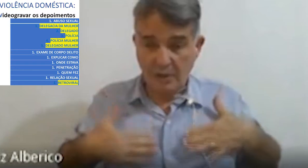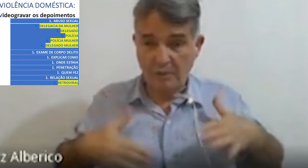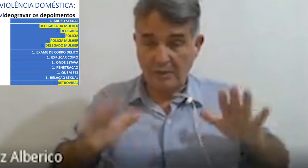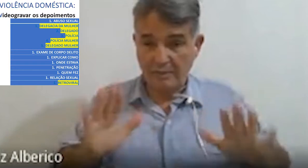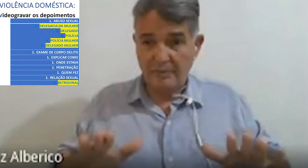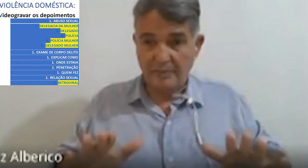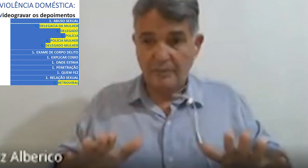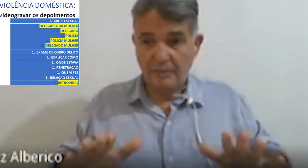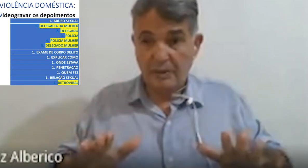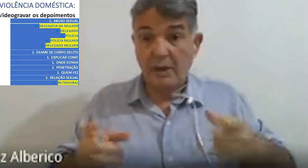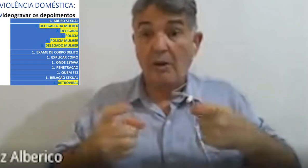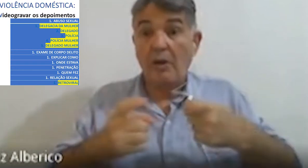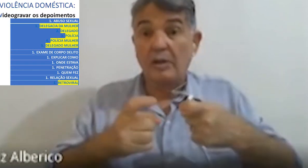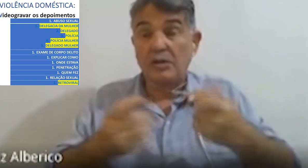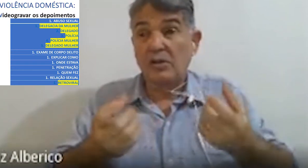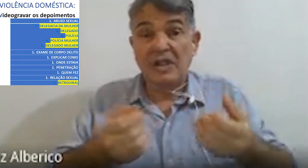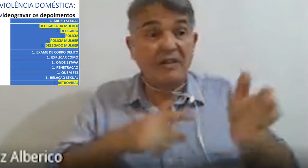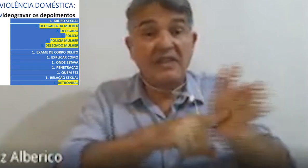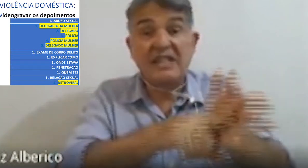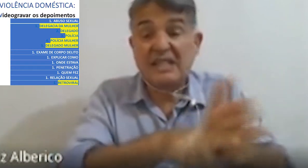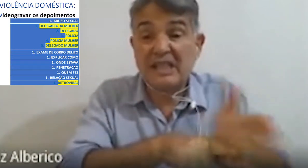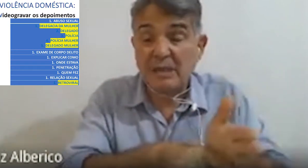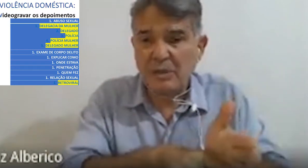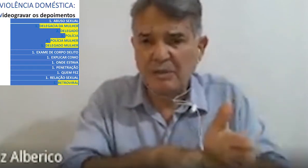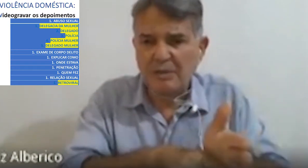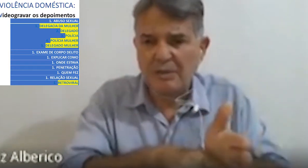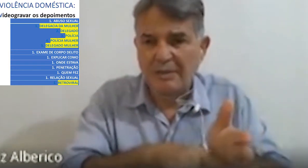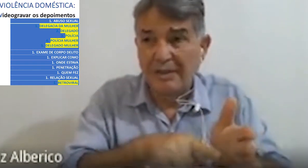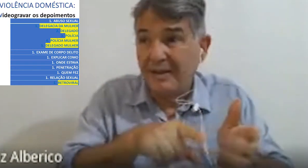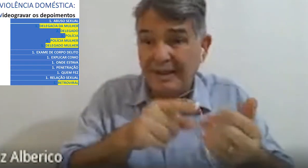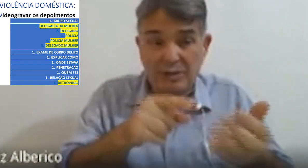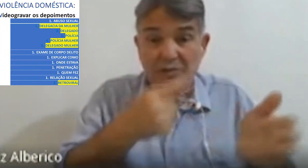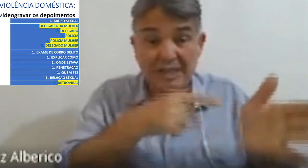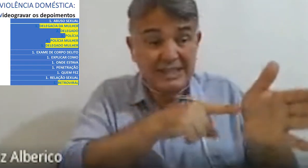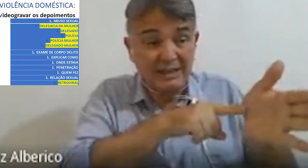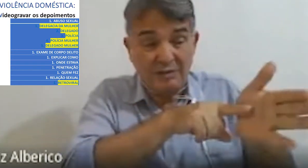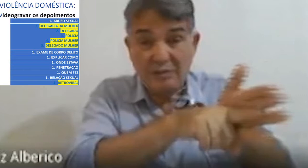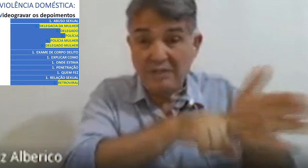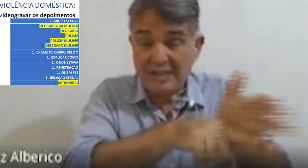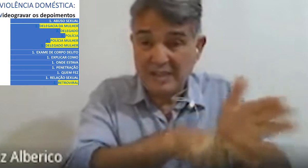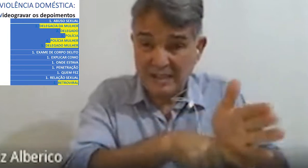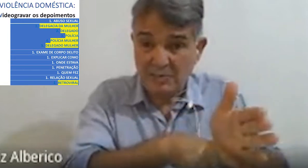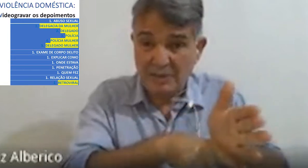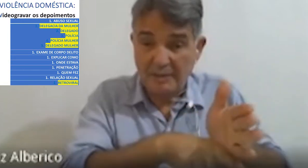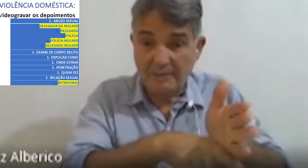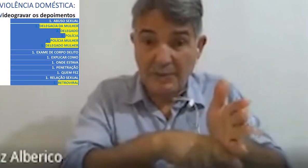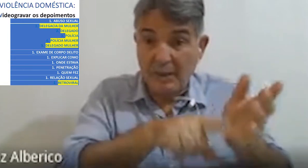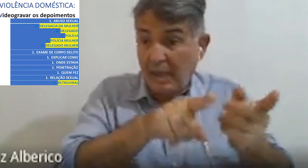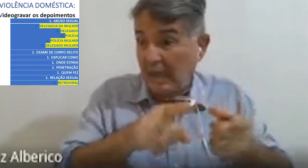calma. Se eu disser vai fazer exame, se você disser vai fazer exame, é